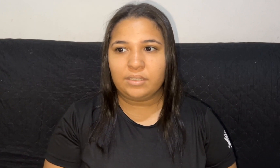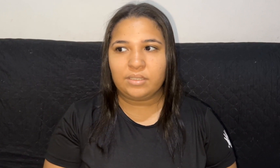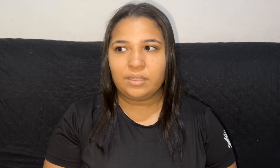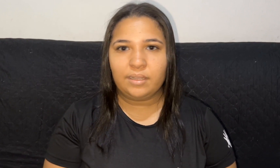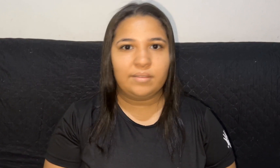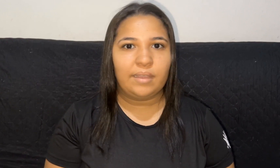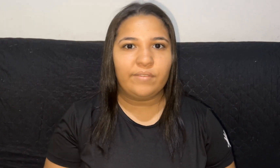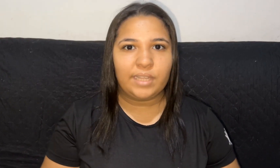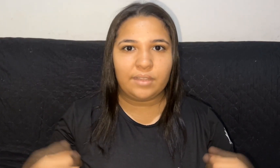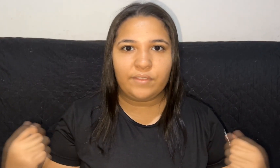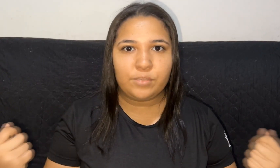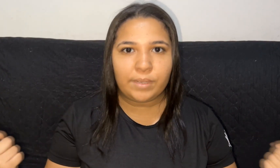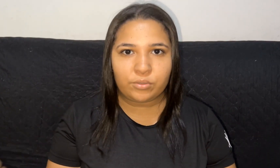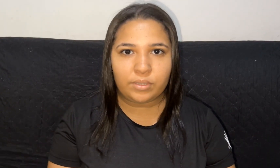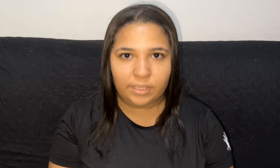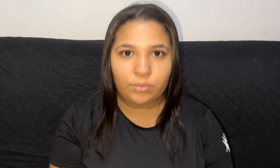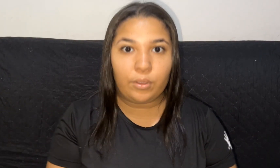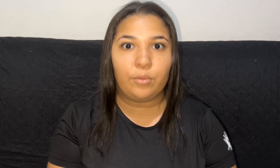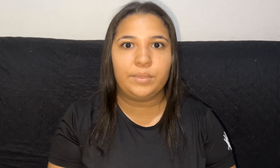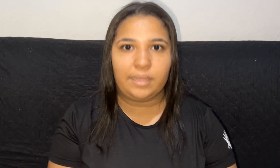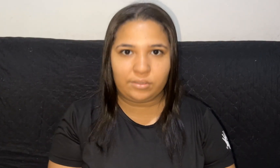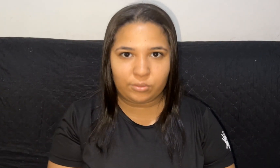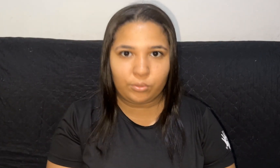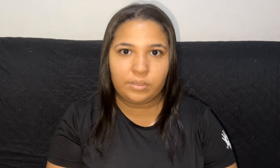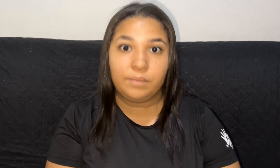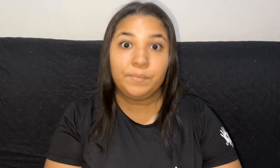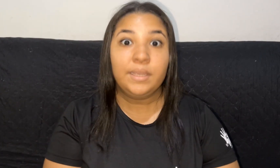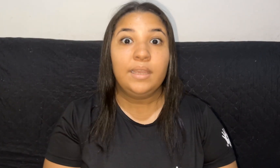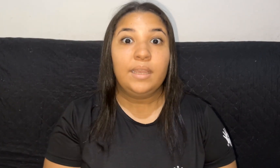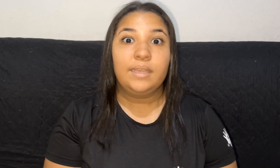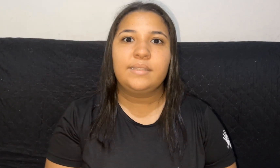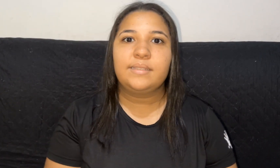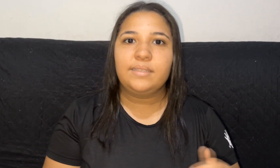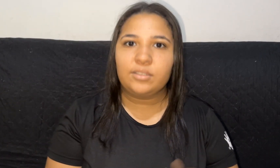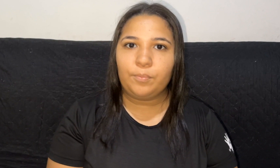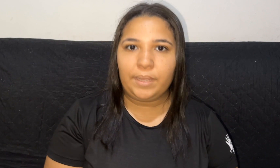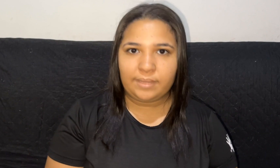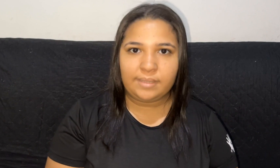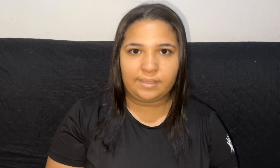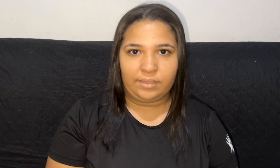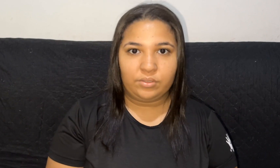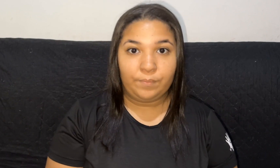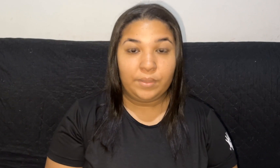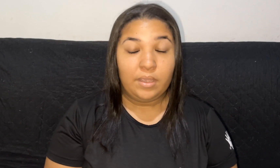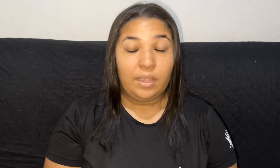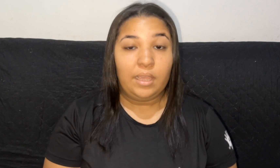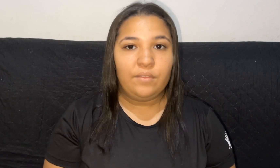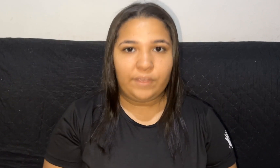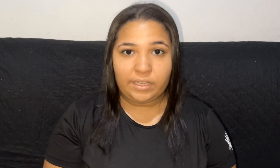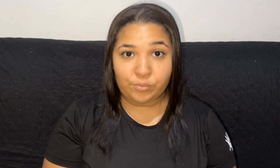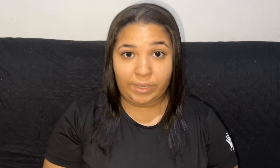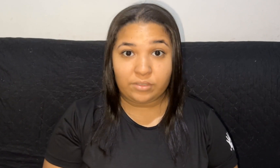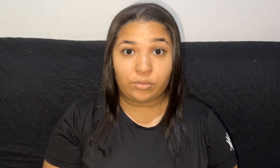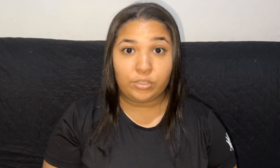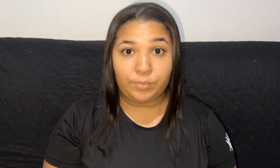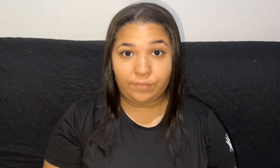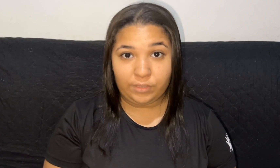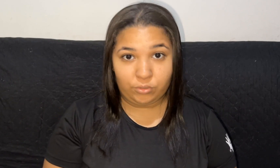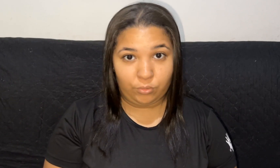gente está cada vez mais unido à comunidade surda e se sentindo pertencente. Infelizmente, em 2021,